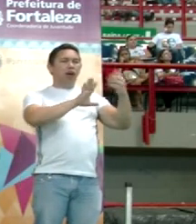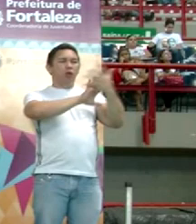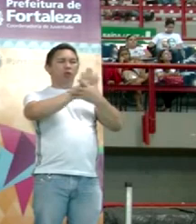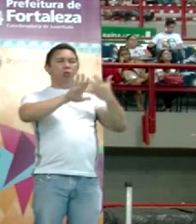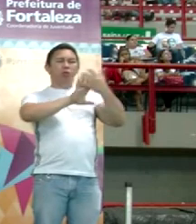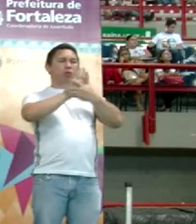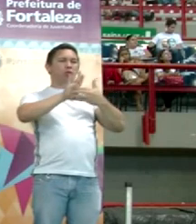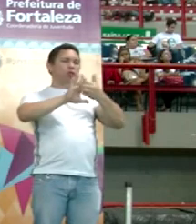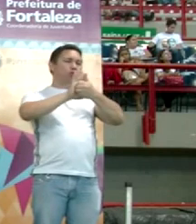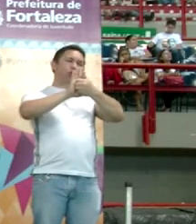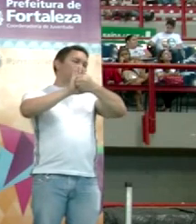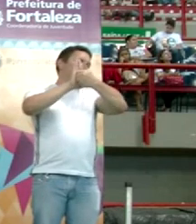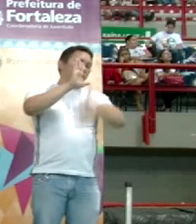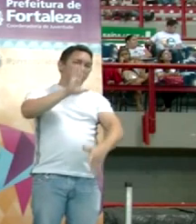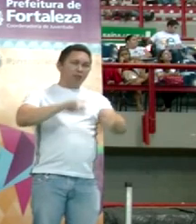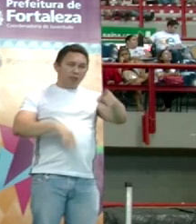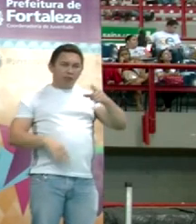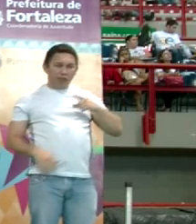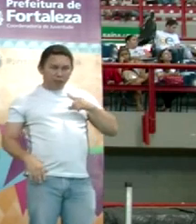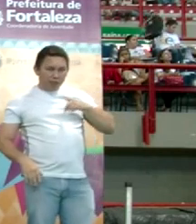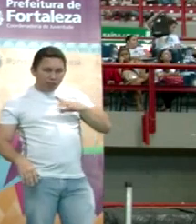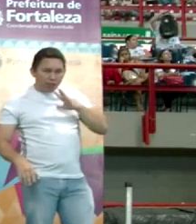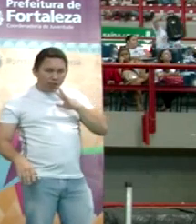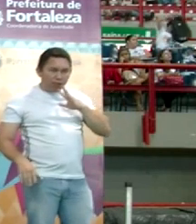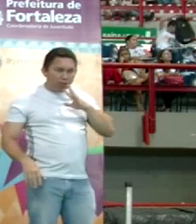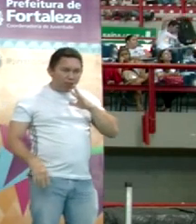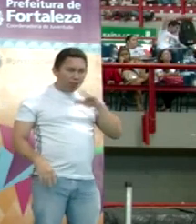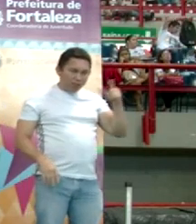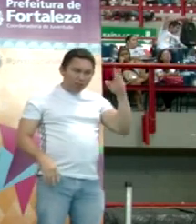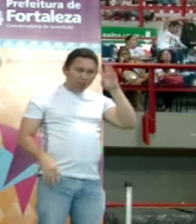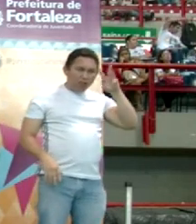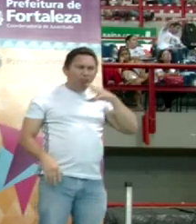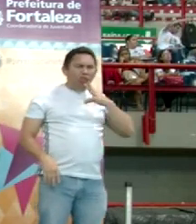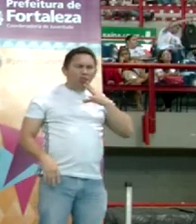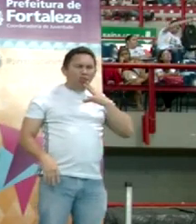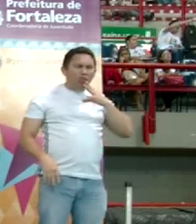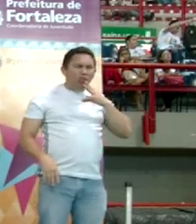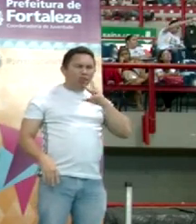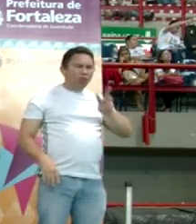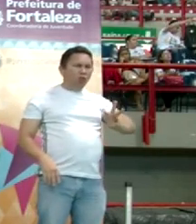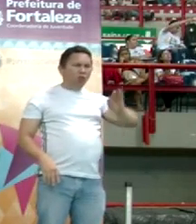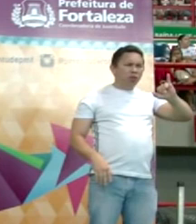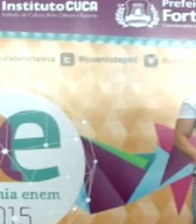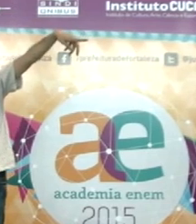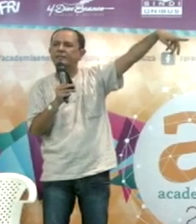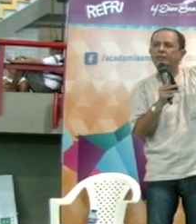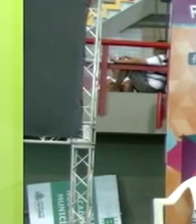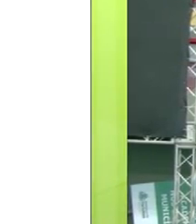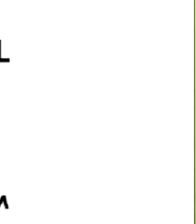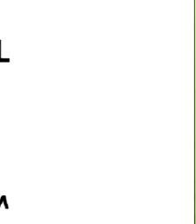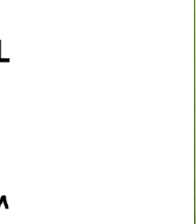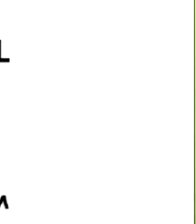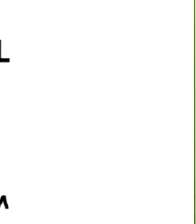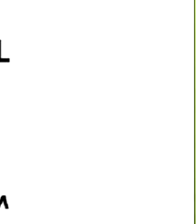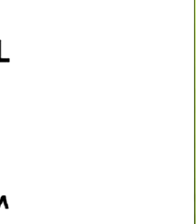Você não pesquisa lá na internet, lá não tem enciclopédia virtual? Me diz o nome de uma enciclopédia